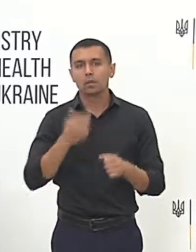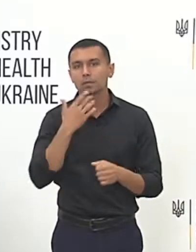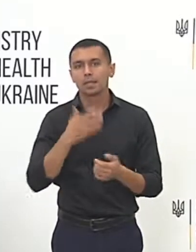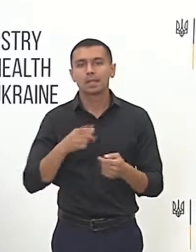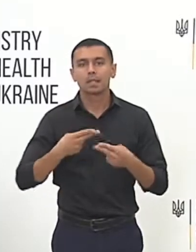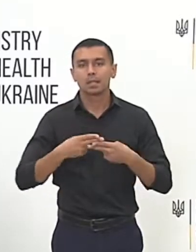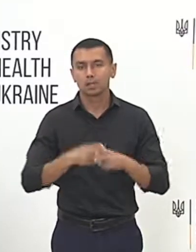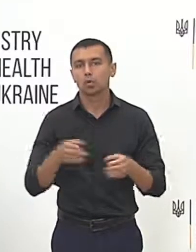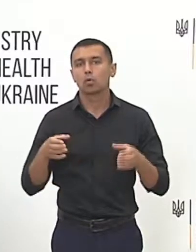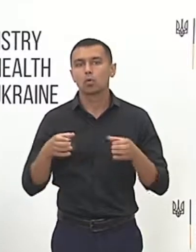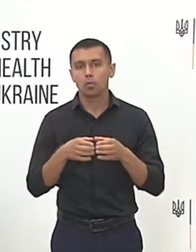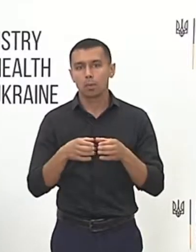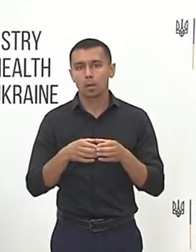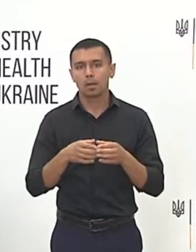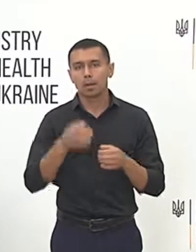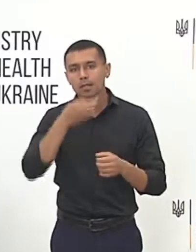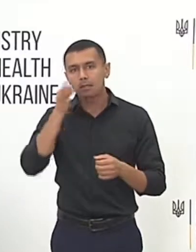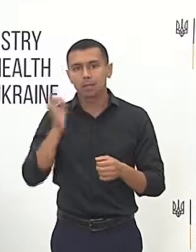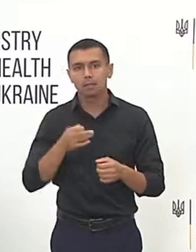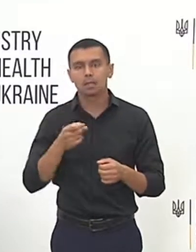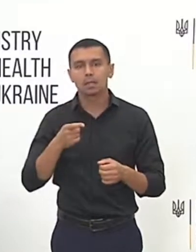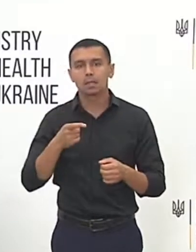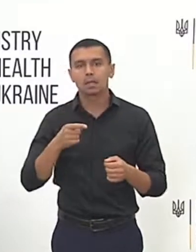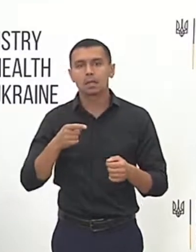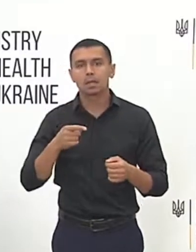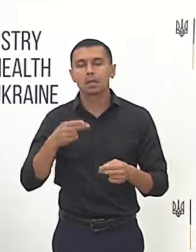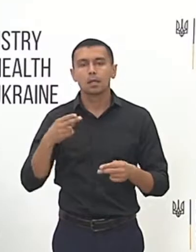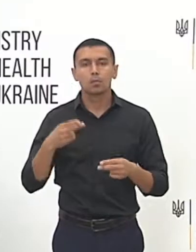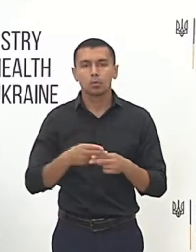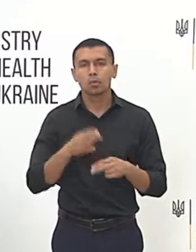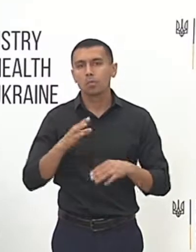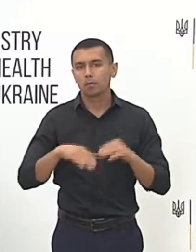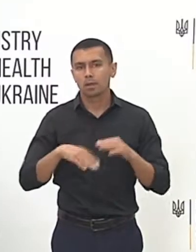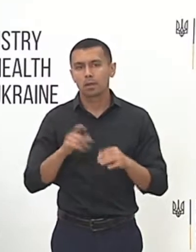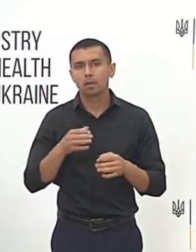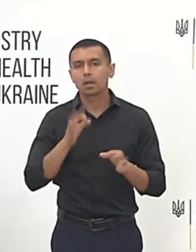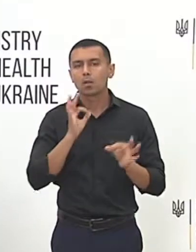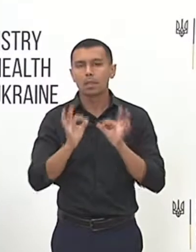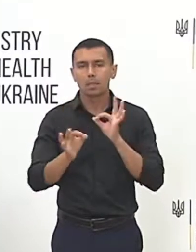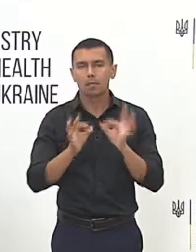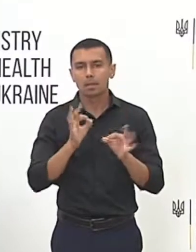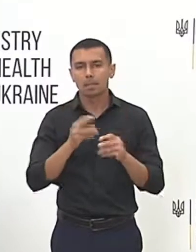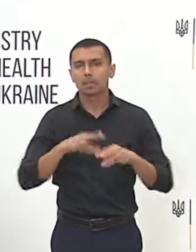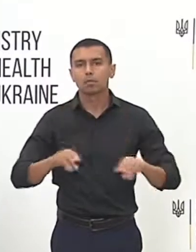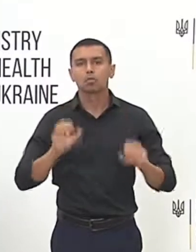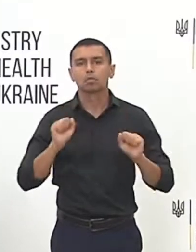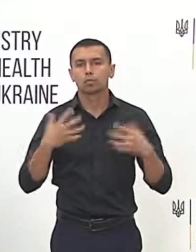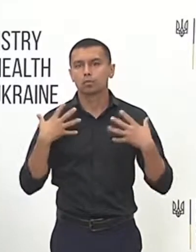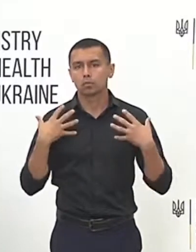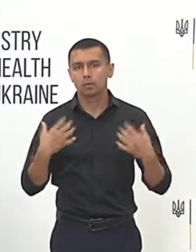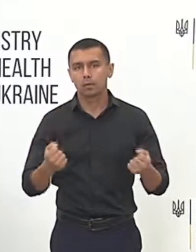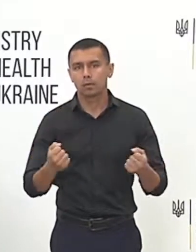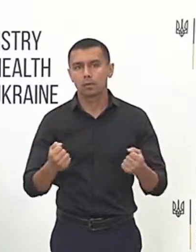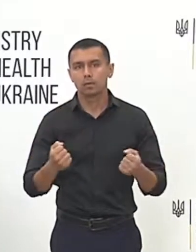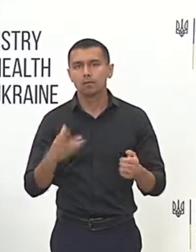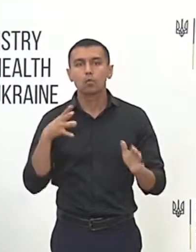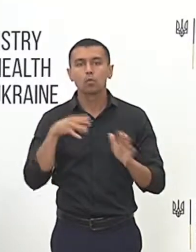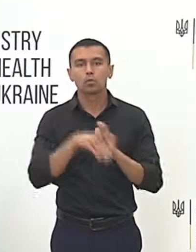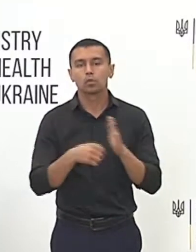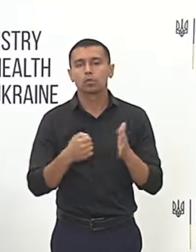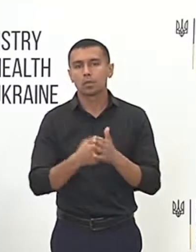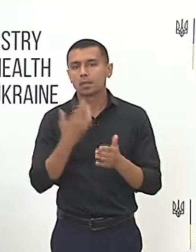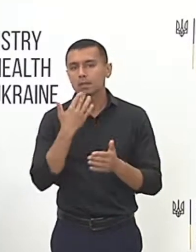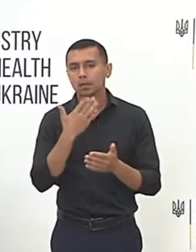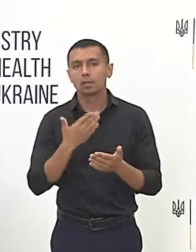технічна група експертів з імунопрофілактики рекомендувала Міністерству охорони здоров'я включити